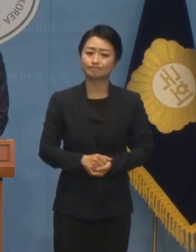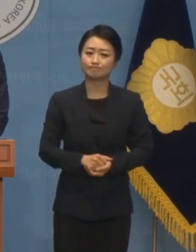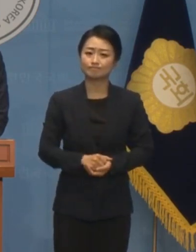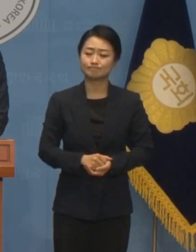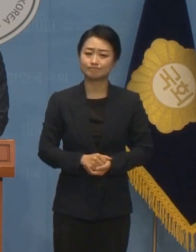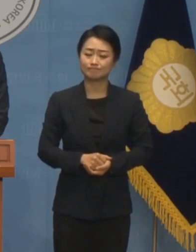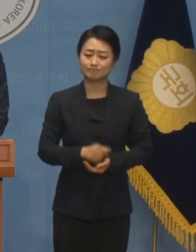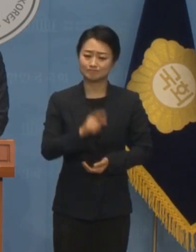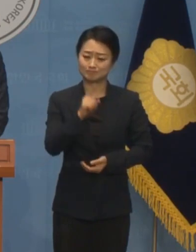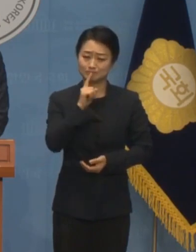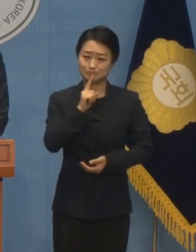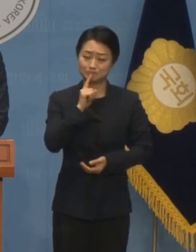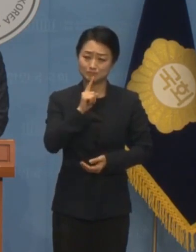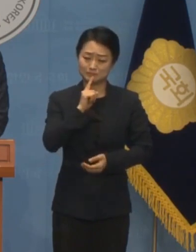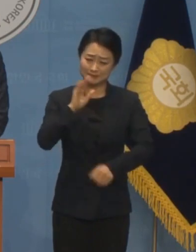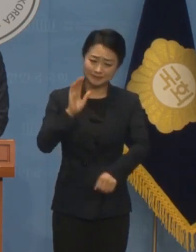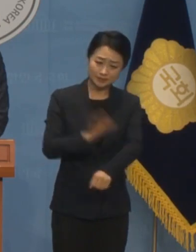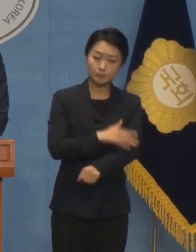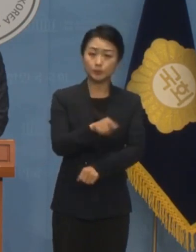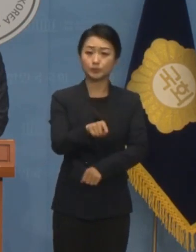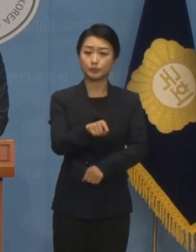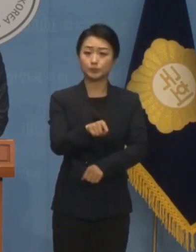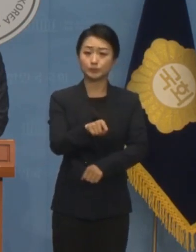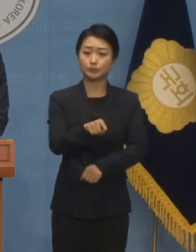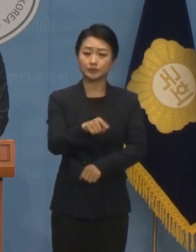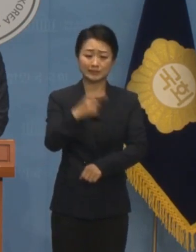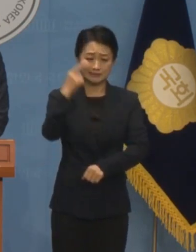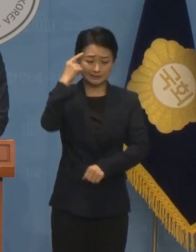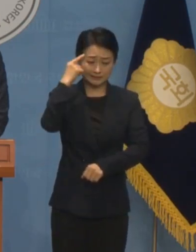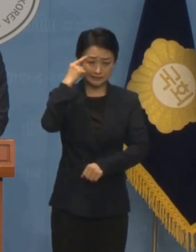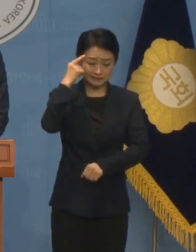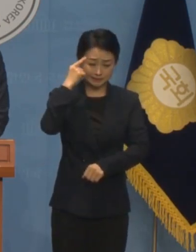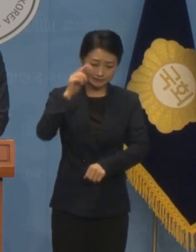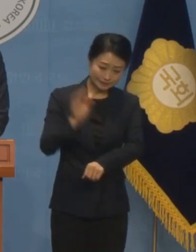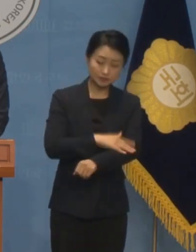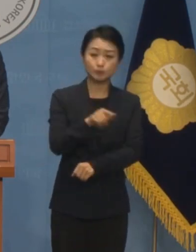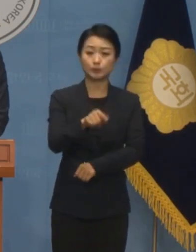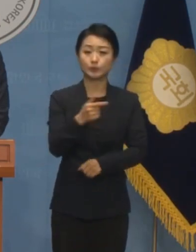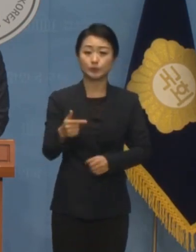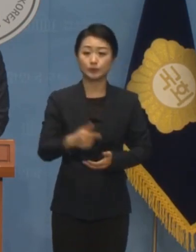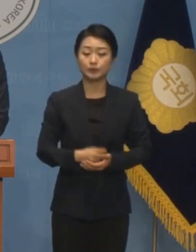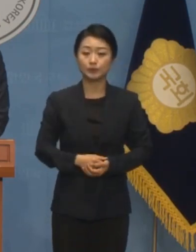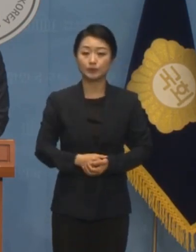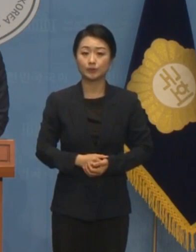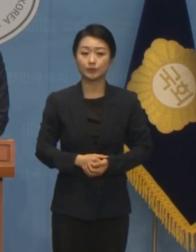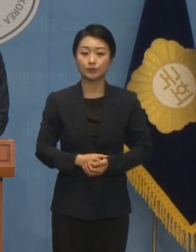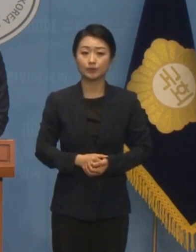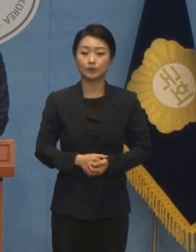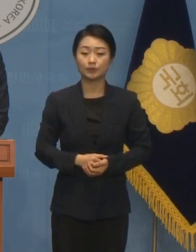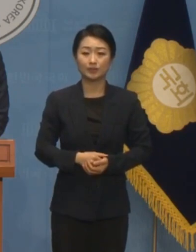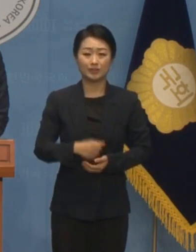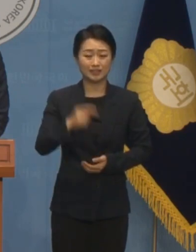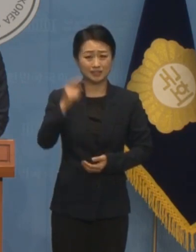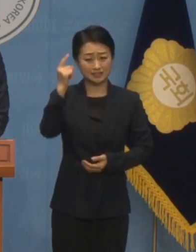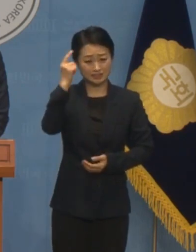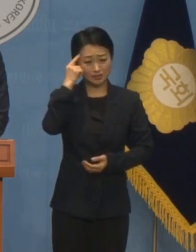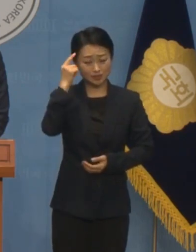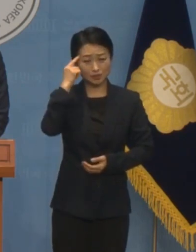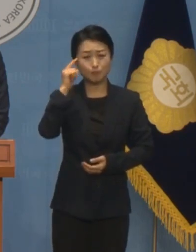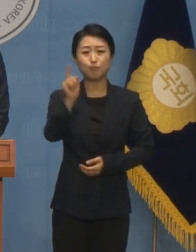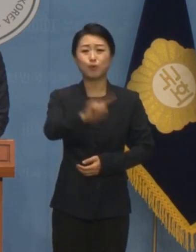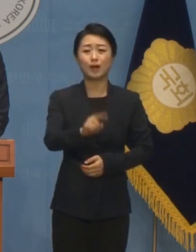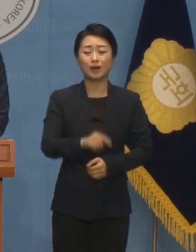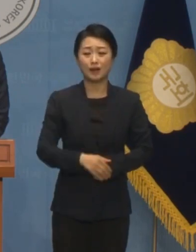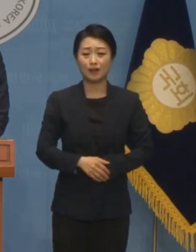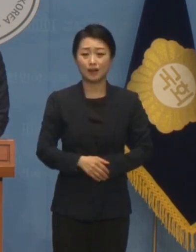뼛속까지 잘못된 인식을 국민의힘 측이 가지고 있는 겁니다. 이런 정신머리로 총선을